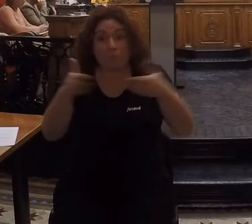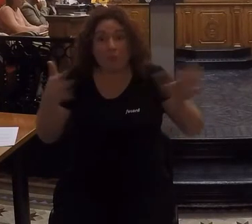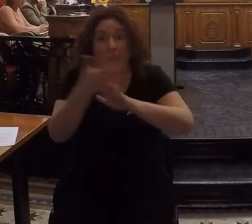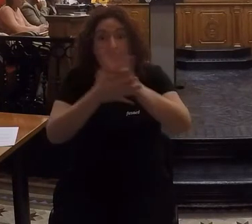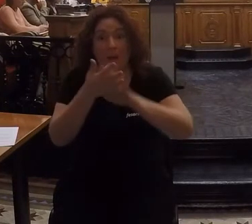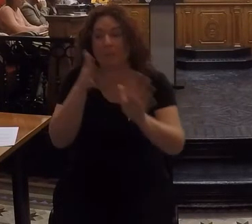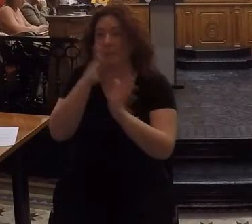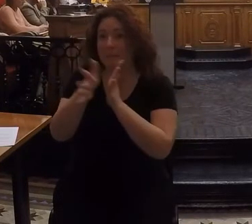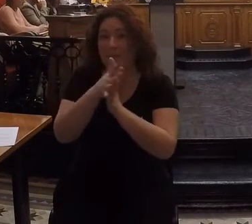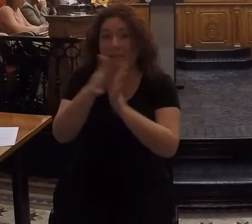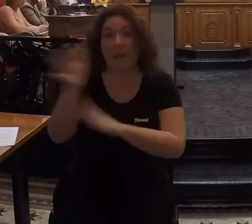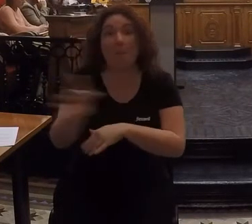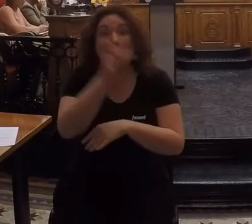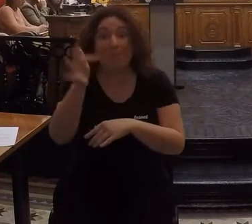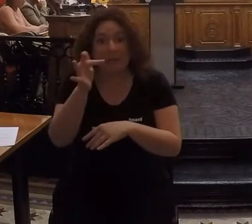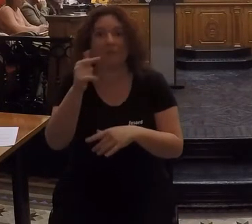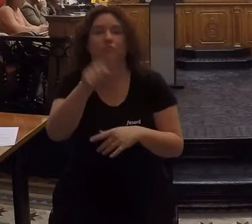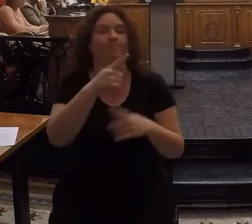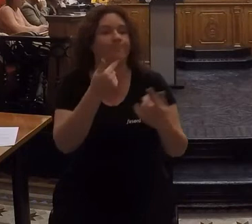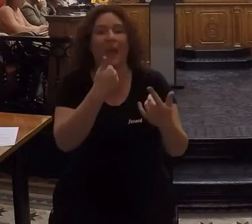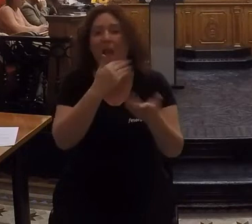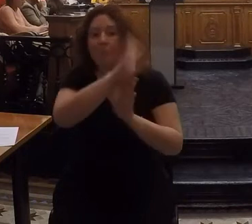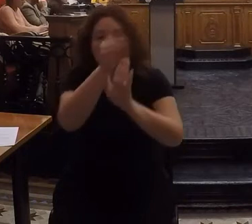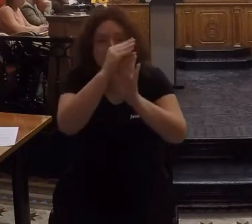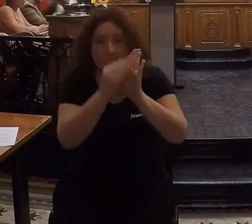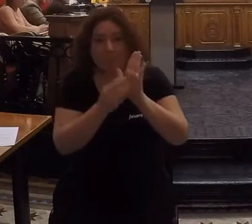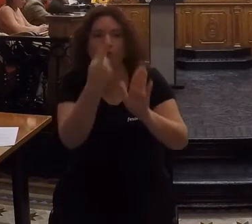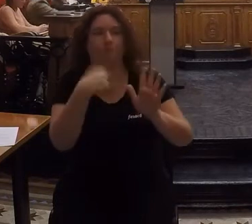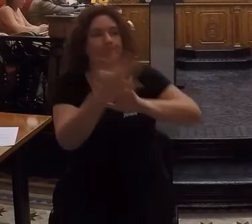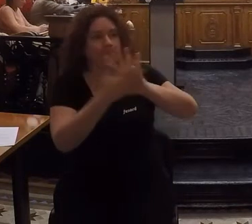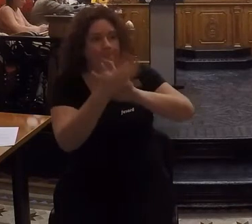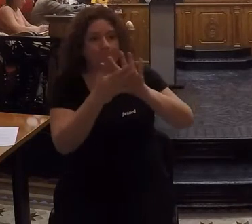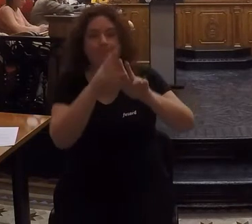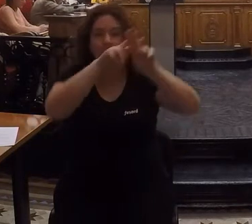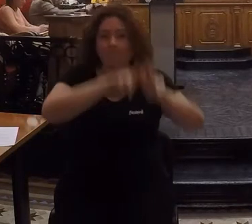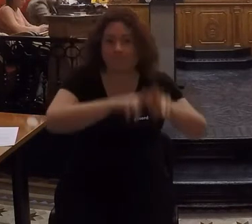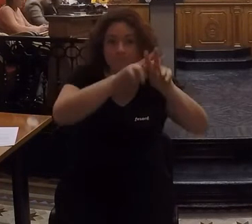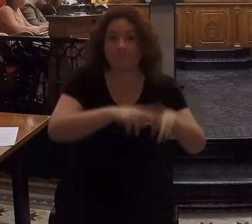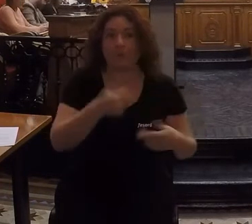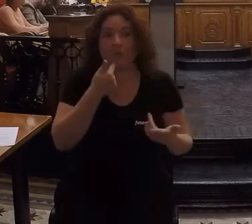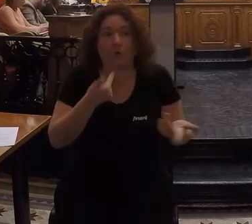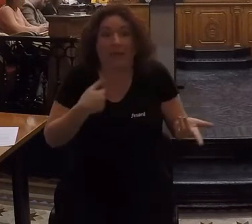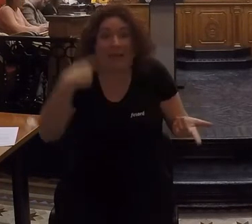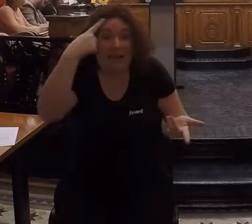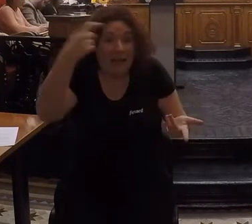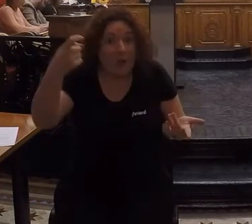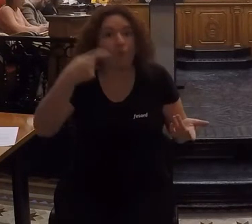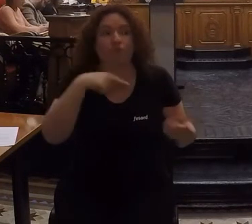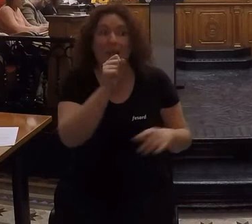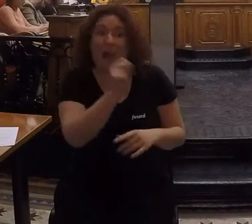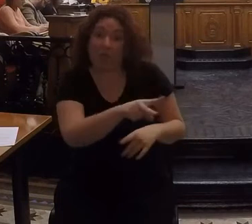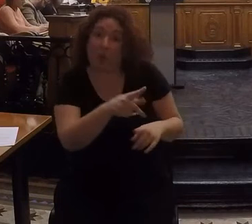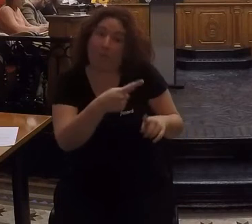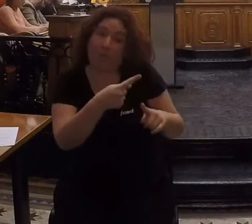entra a valorar las alegaciones que ustedes hacen. Es decir, bueno, yo le daría parte de razón